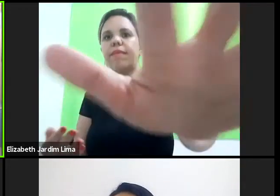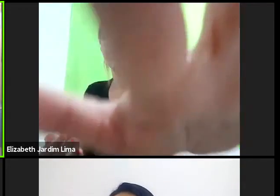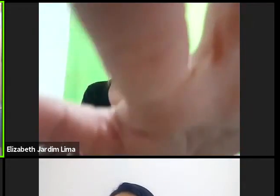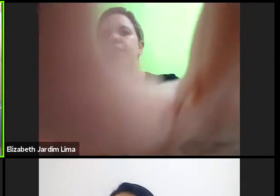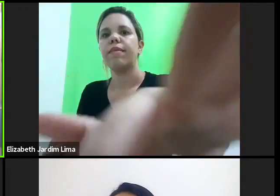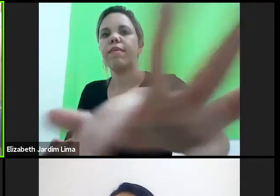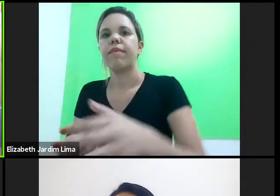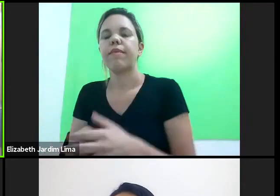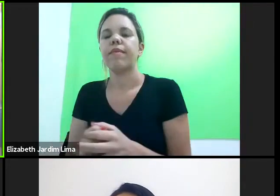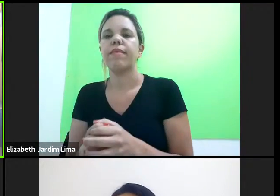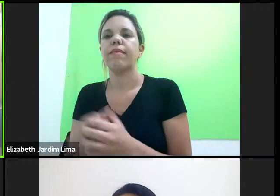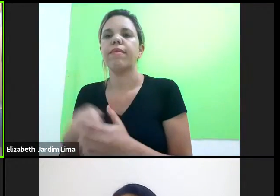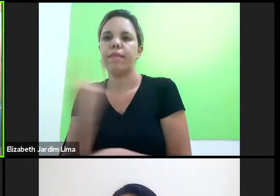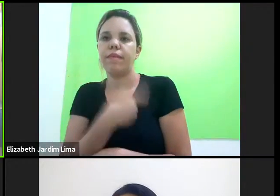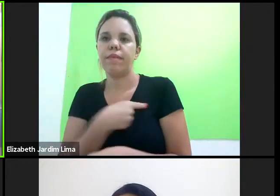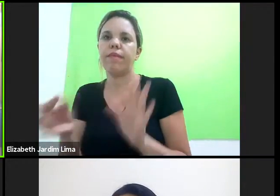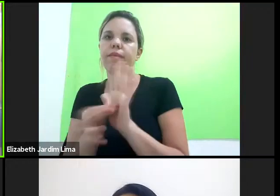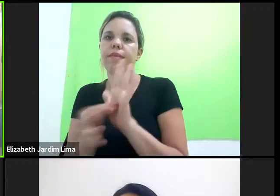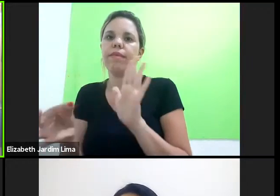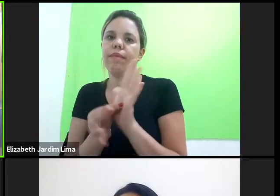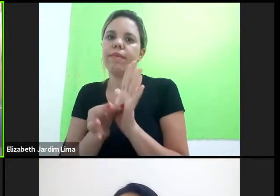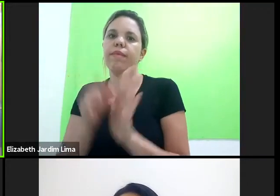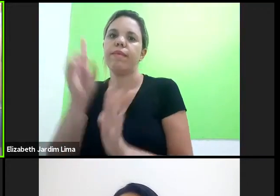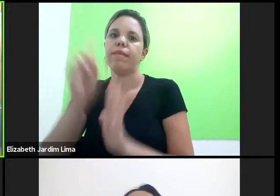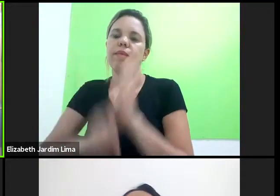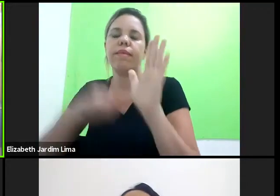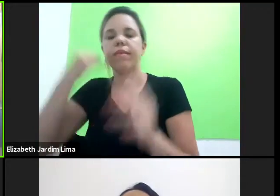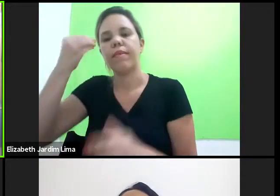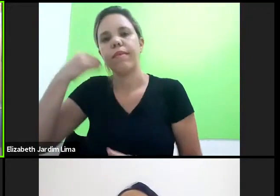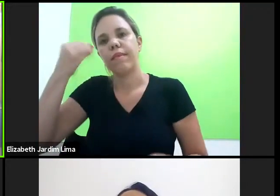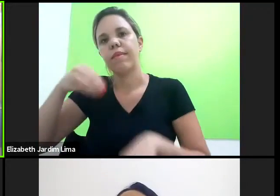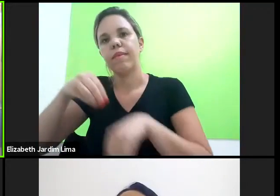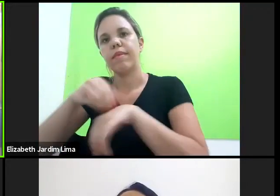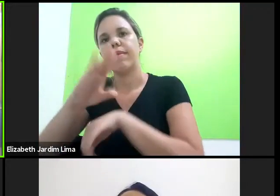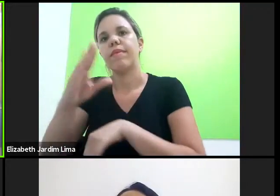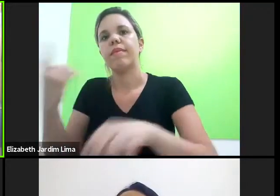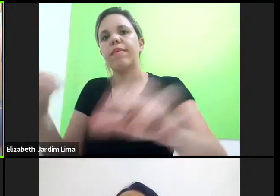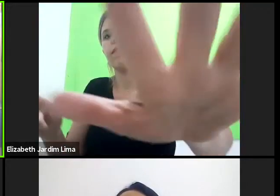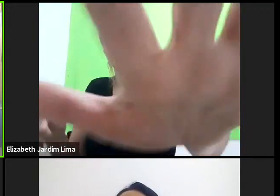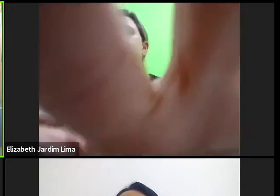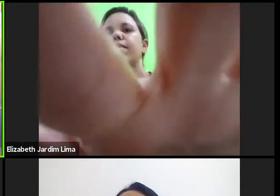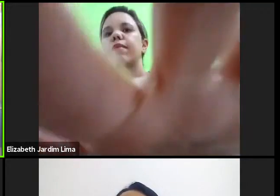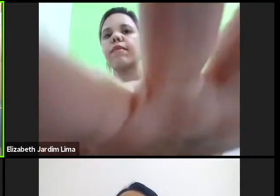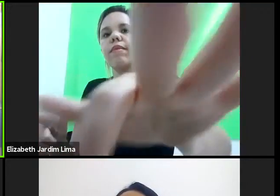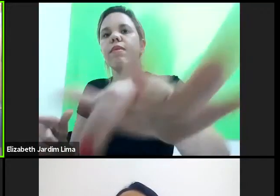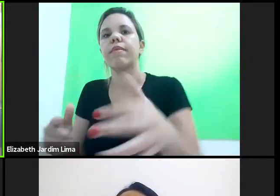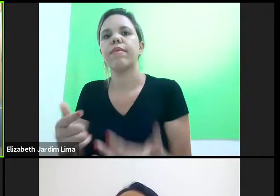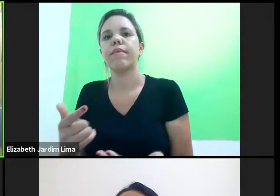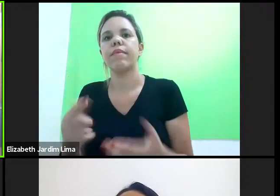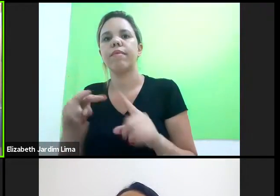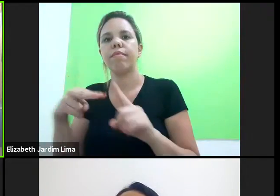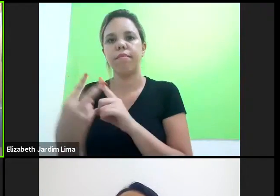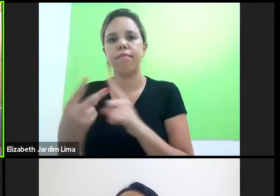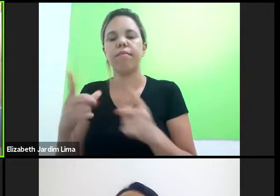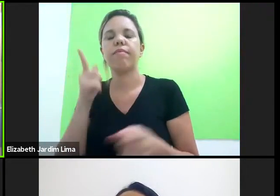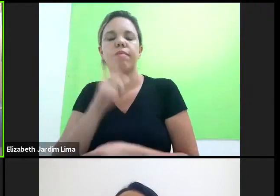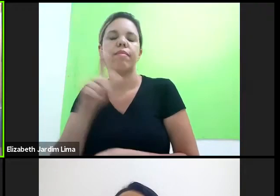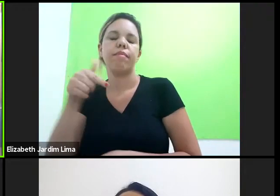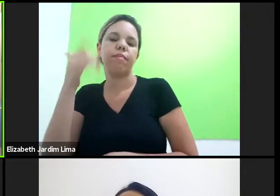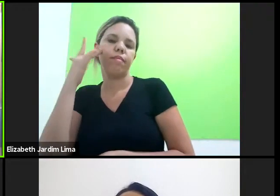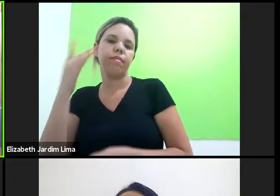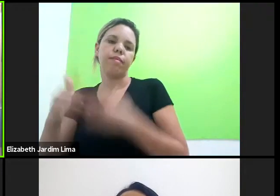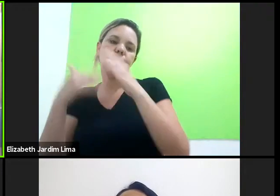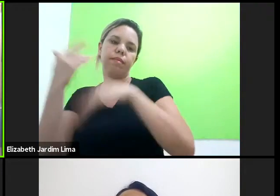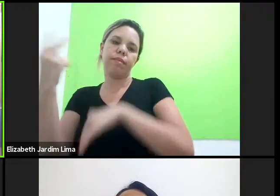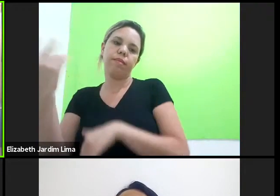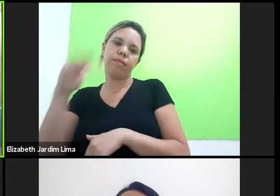nosso olhar e à nossa vivência do direito, porque o trazem desde uma outra perspectiva, e que a gente precisa considerar e considerar cada vez